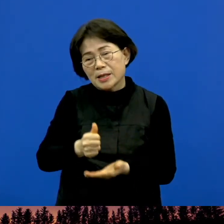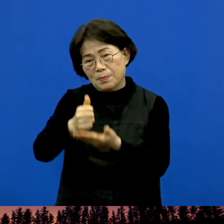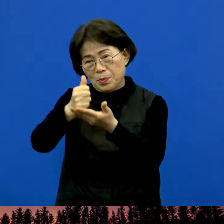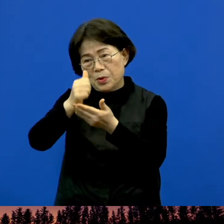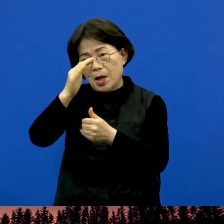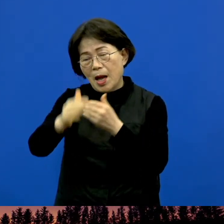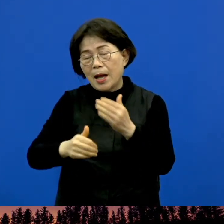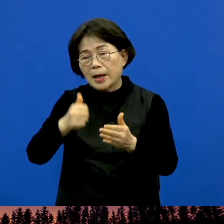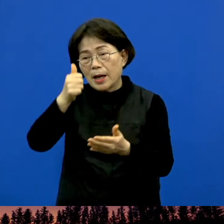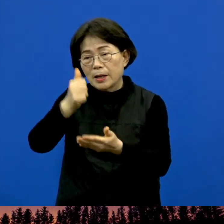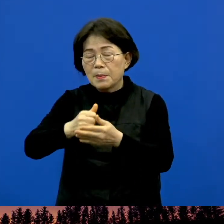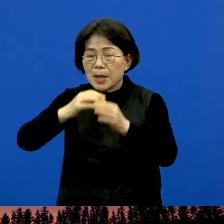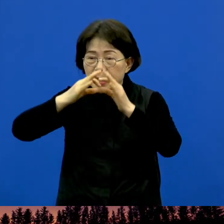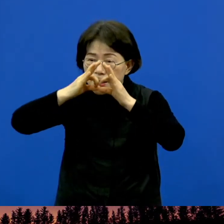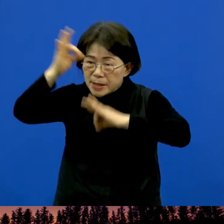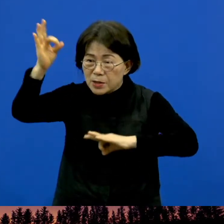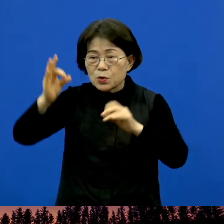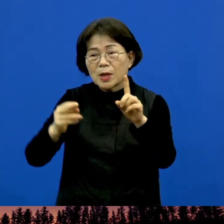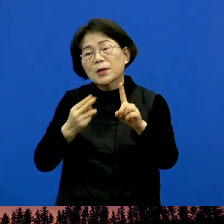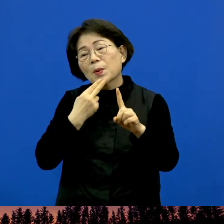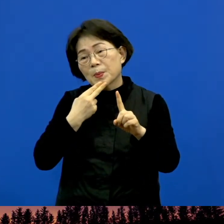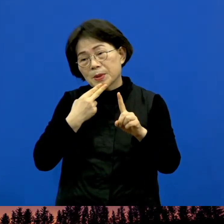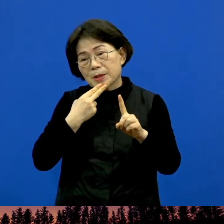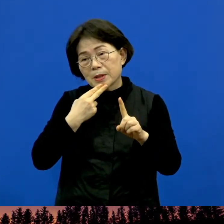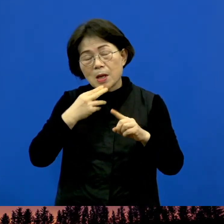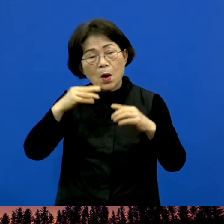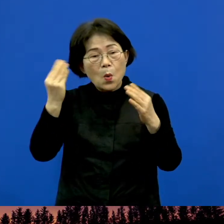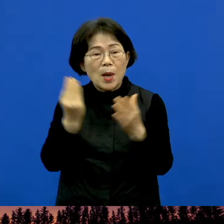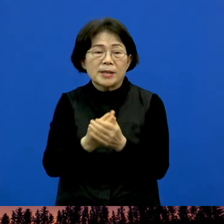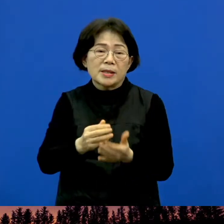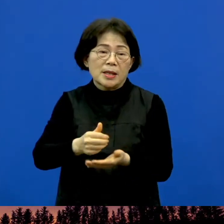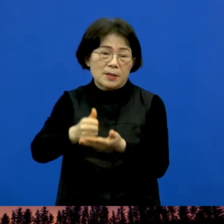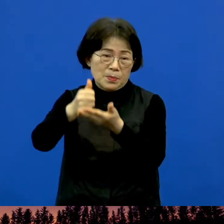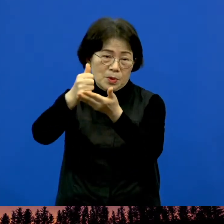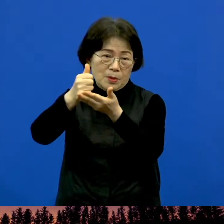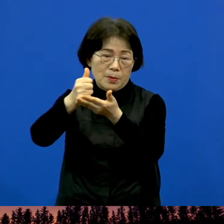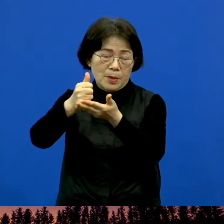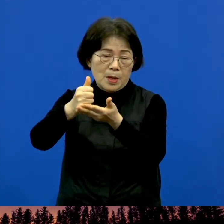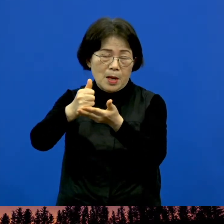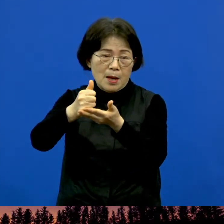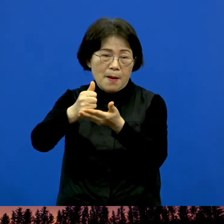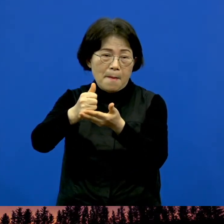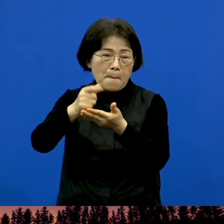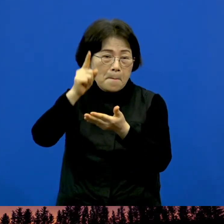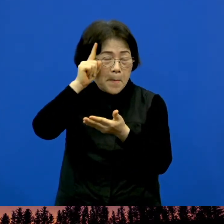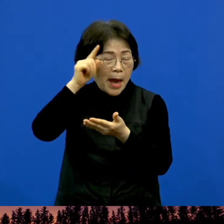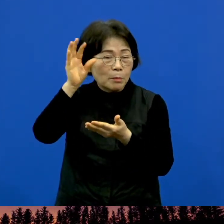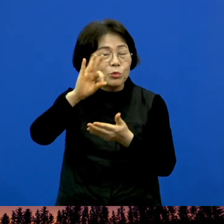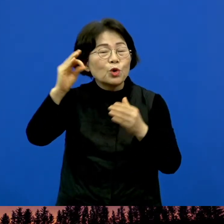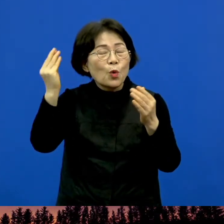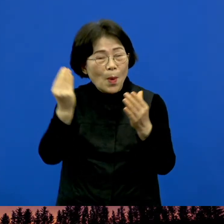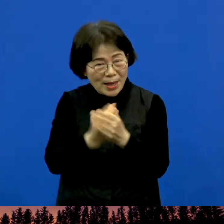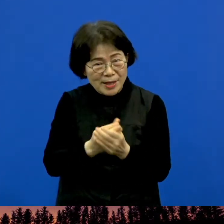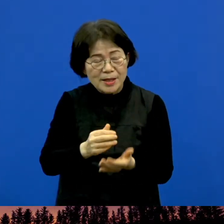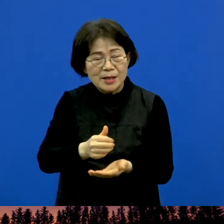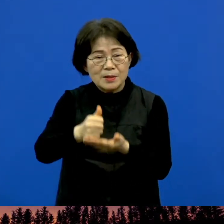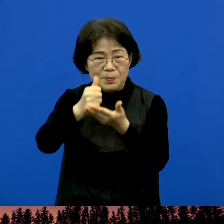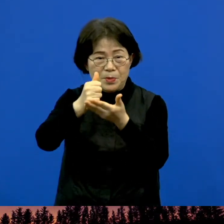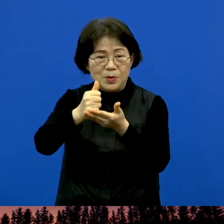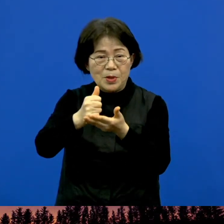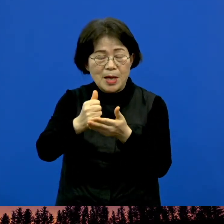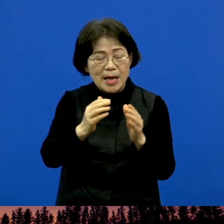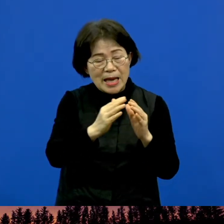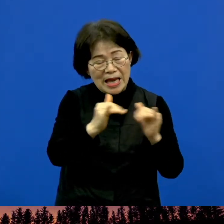하나님은 실수가 없으신 분이시고 완전하신 분이시고 완벽하신 분이에요. 여러분,